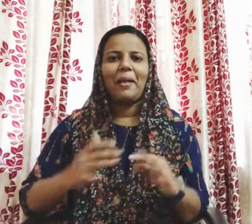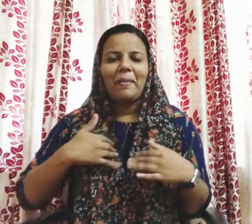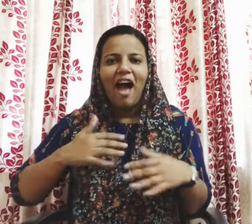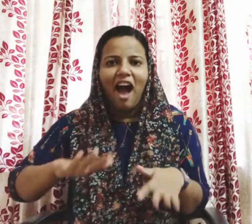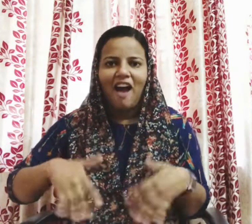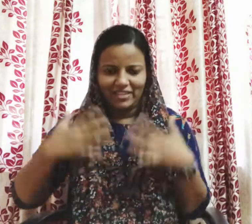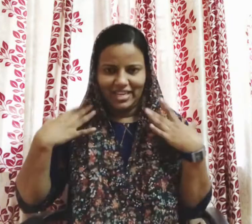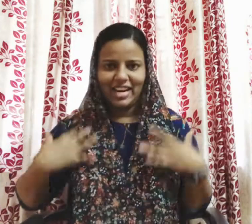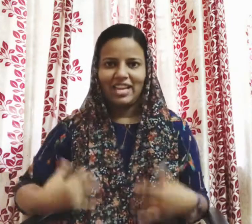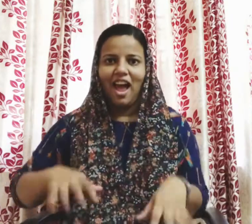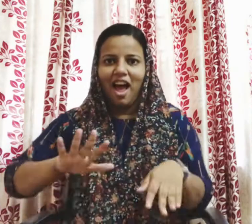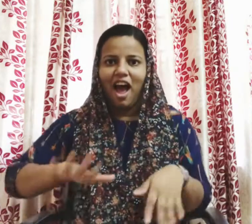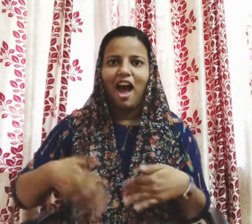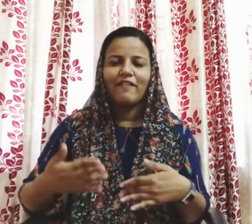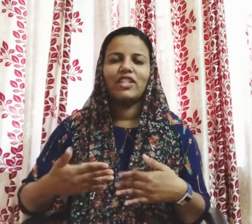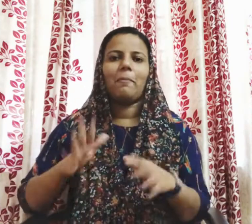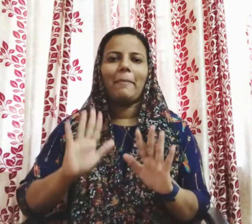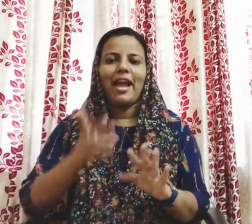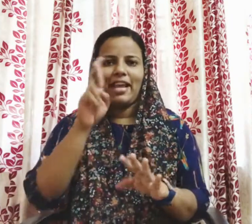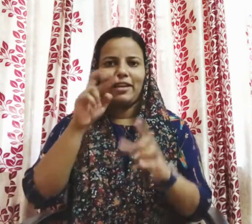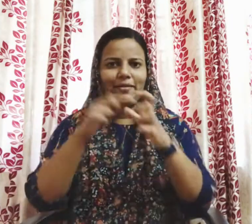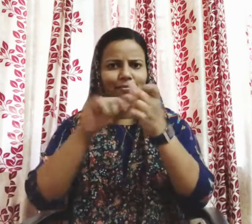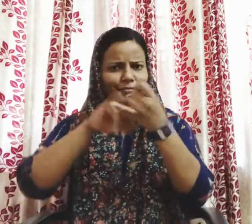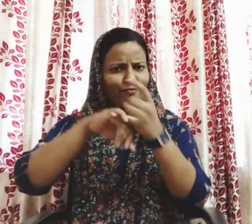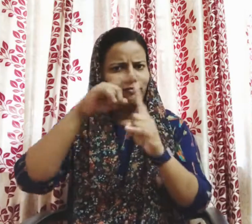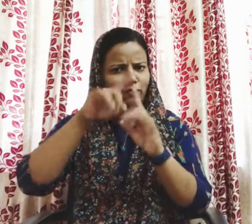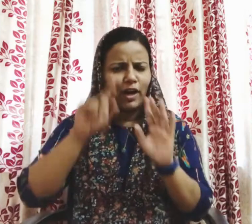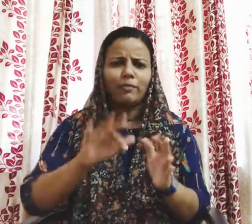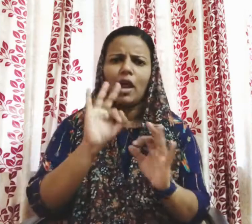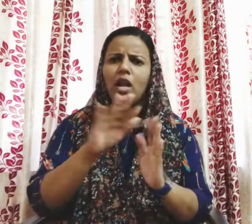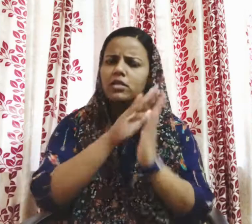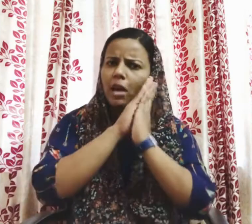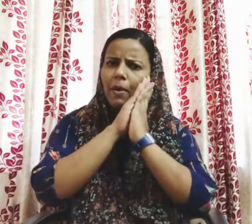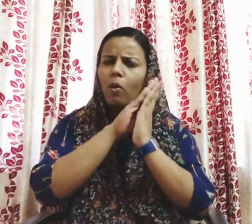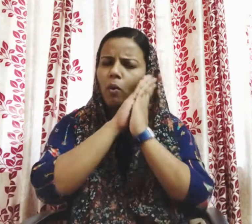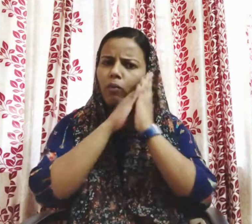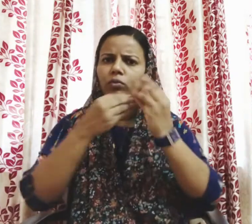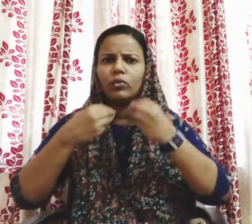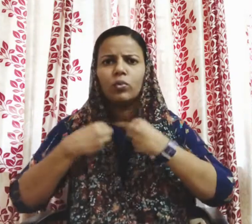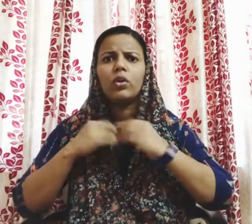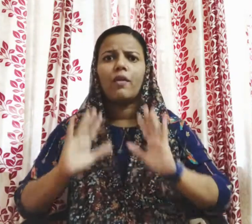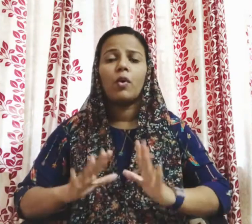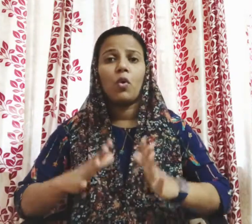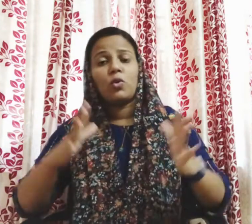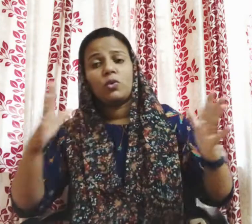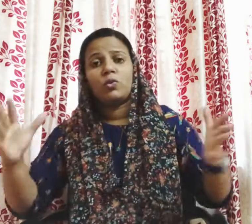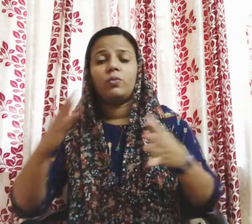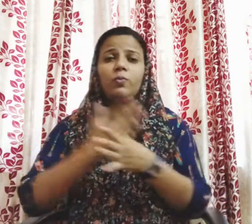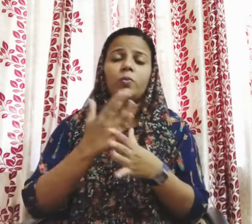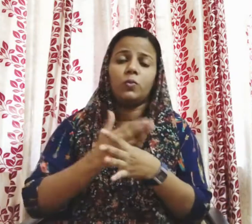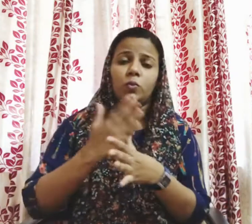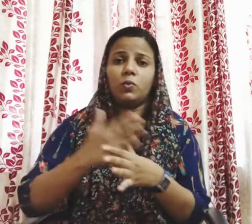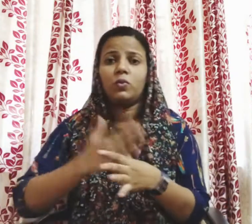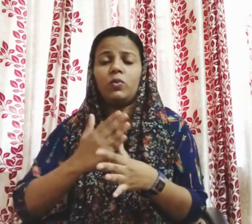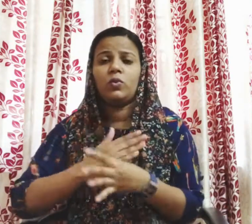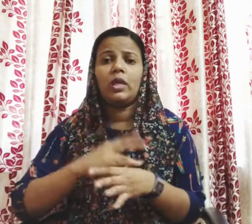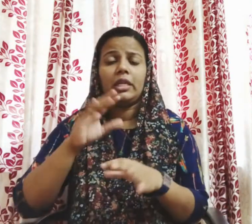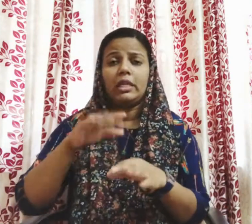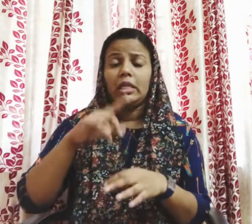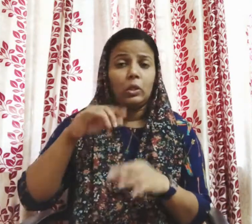ശരീരത്തിന് ആവശ്യമായ റെസ്റ്റ് ഞാൻ കൊടുക്കും. ഉറങ്ങേണ്ട സമയം കൃത്യമായി ഉറങ്ങും. പിന്നെ ഈ കഠിനാധ്വാനം ഓവർ ടൈമും ചെയ്ത്